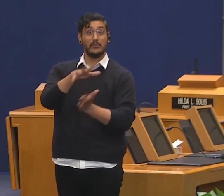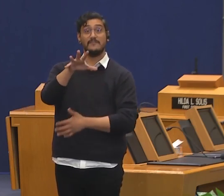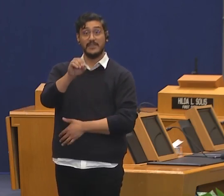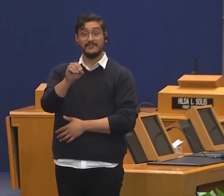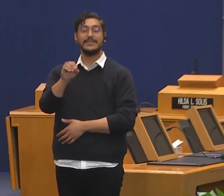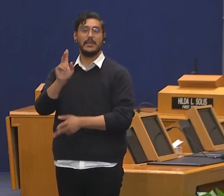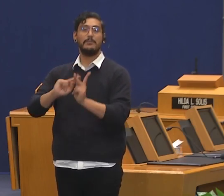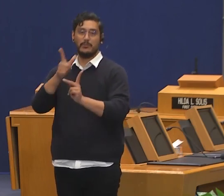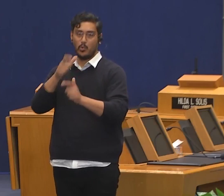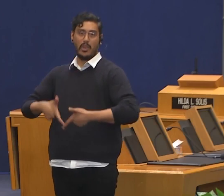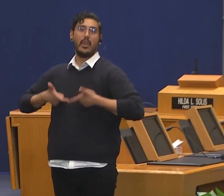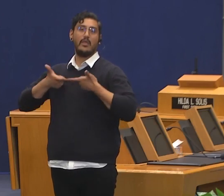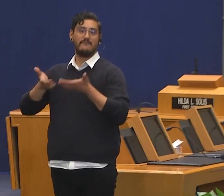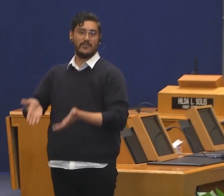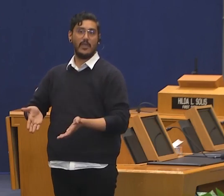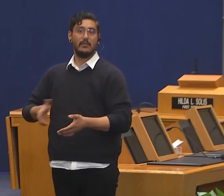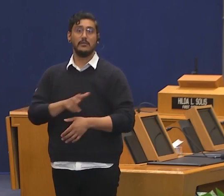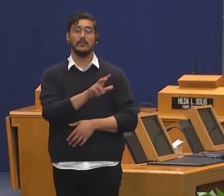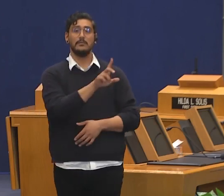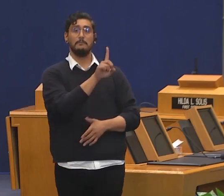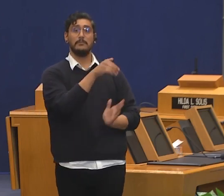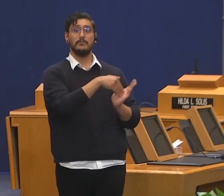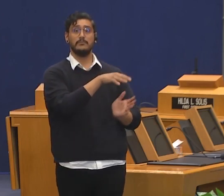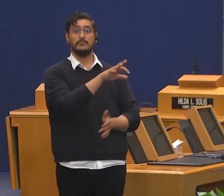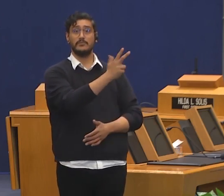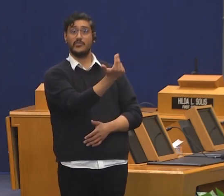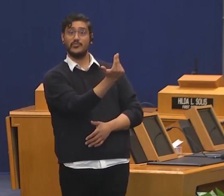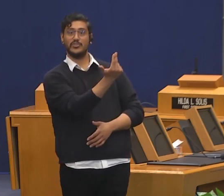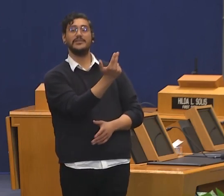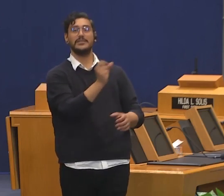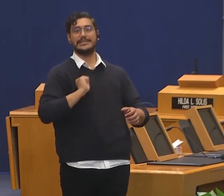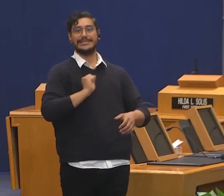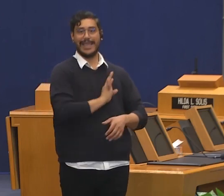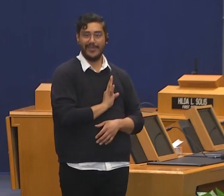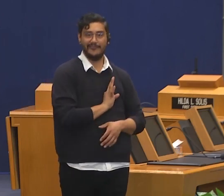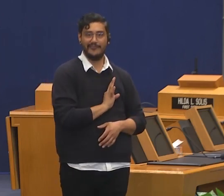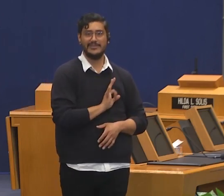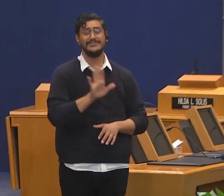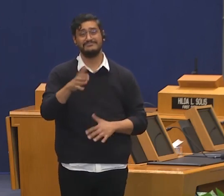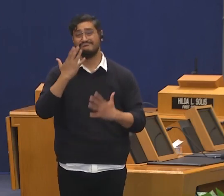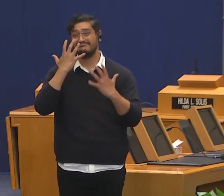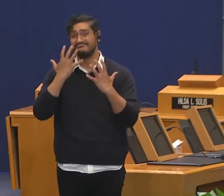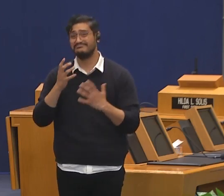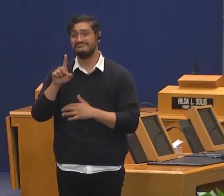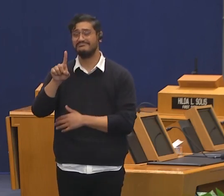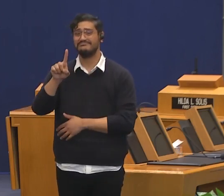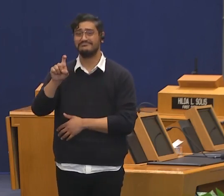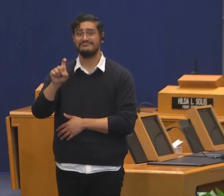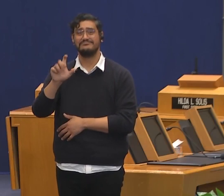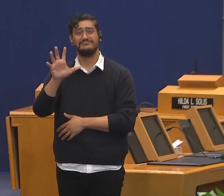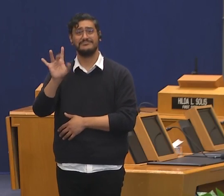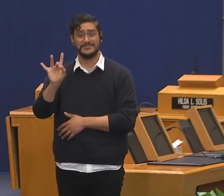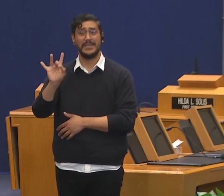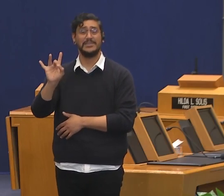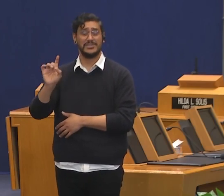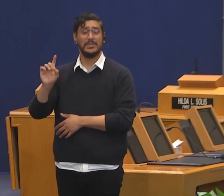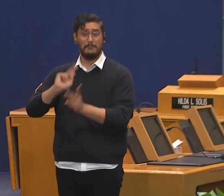los 913 son empleados. Nos entristece informar que 158 residentes han muerto